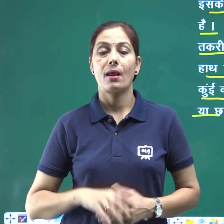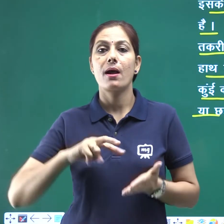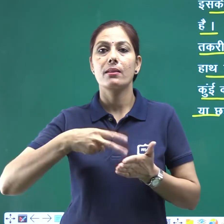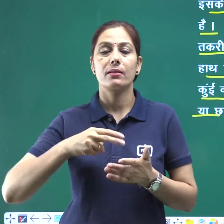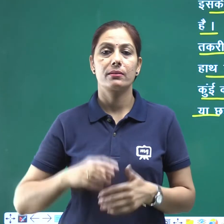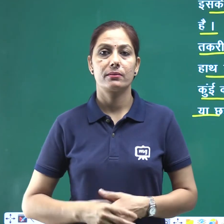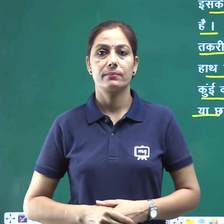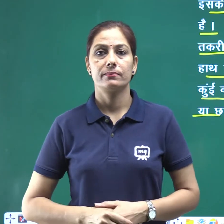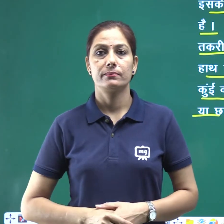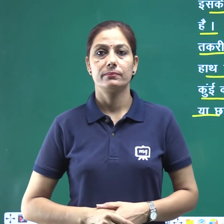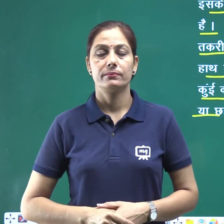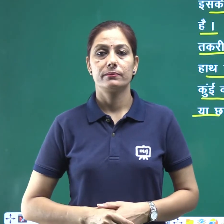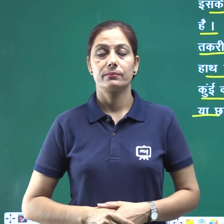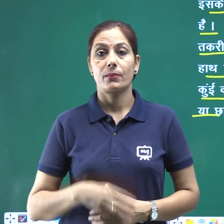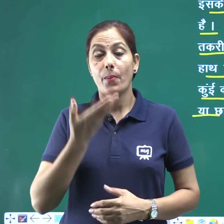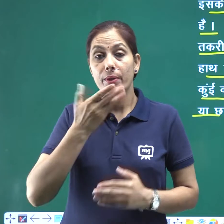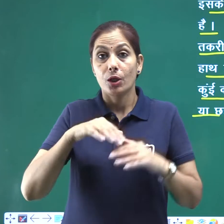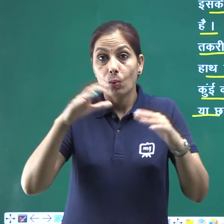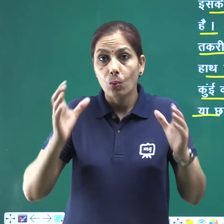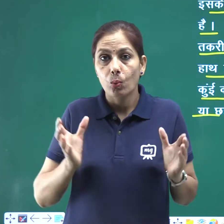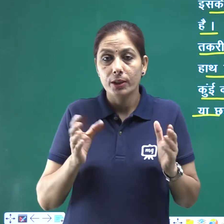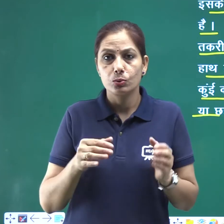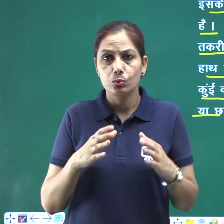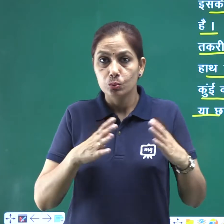अर्थात कुएं की चौड़ाई ज़्यादा होती है,